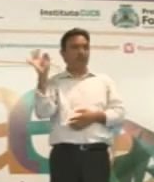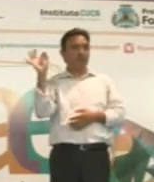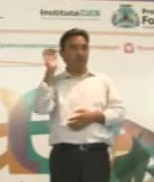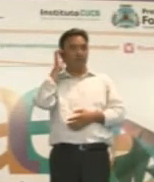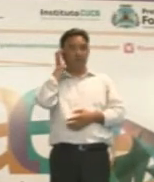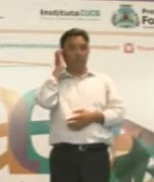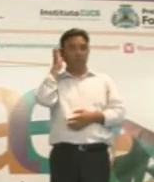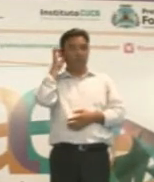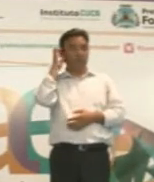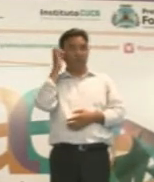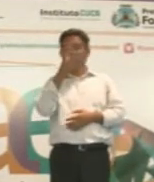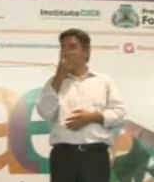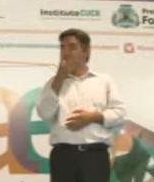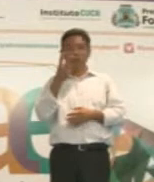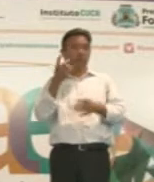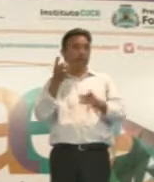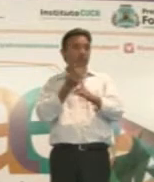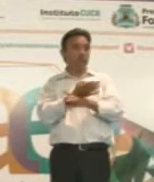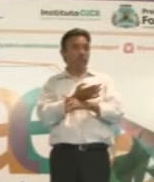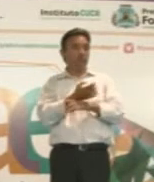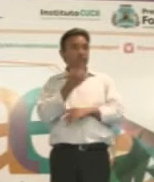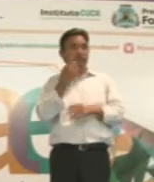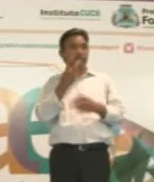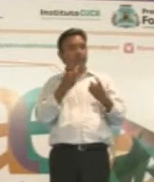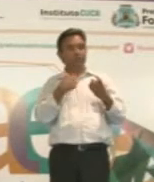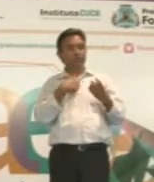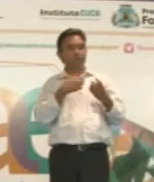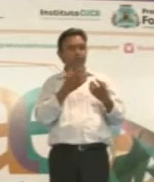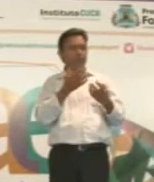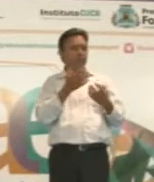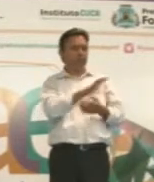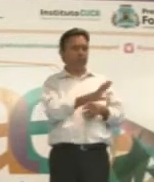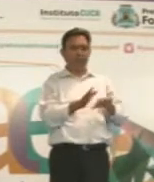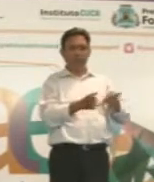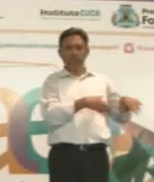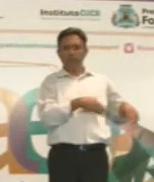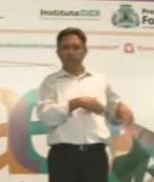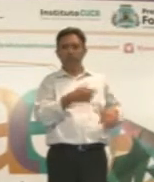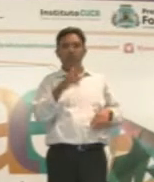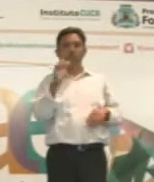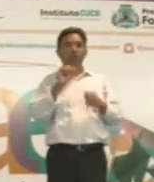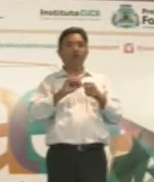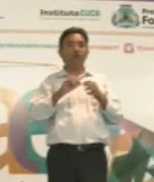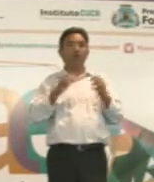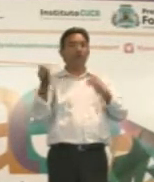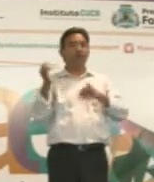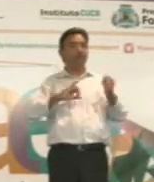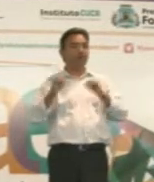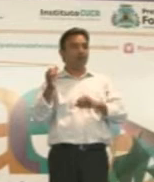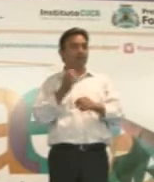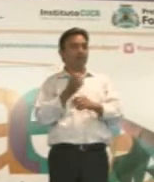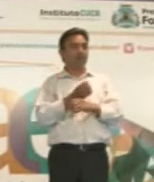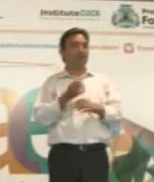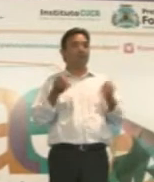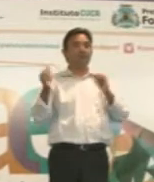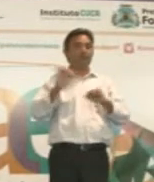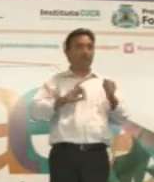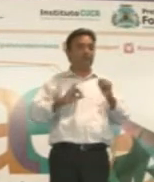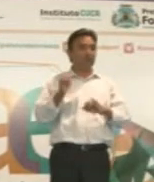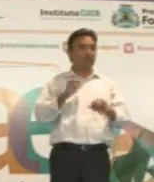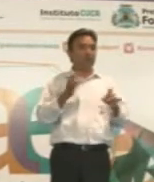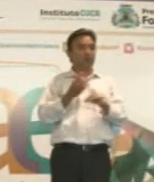E aí quando eu terminei os 2 cursos, eu vi que não era aquilo que eu queria. Aí eu fui fazer Química, me formei em Química, estou